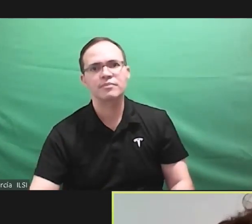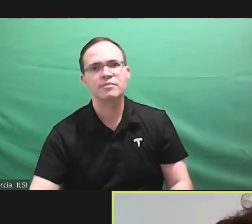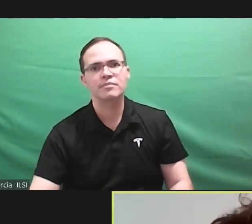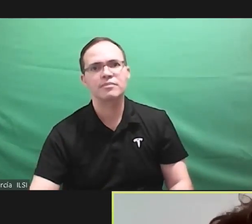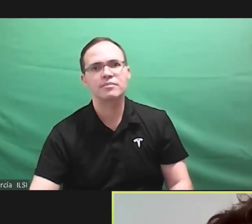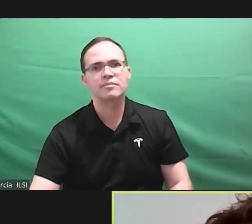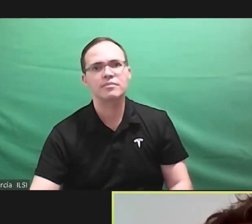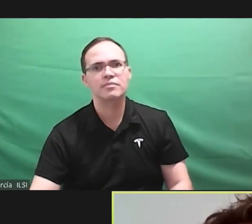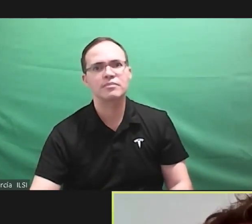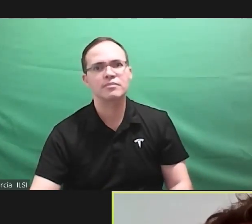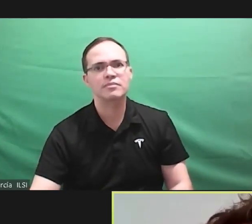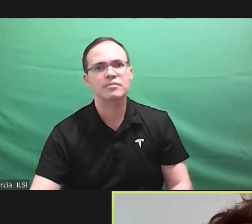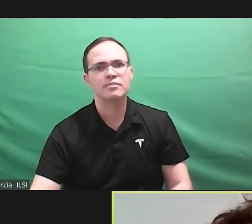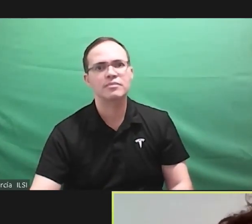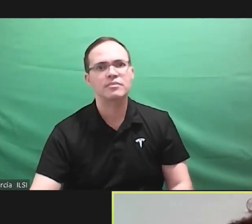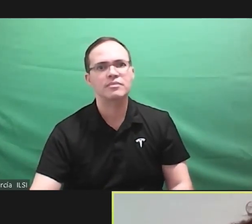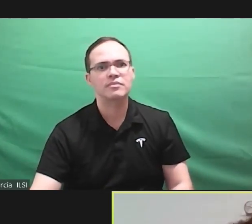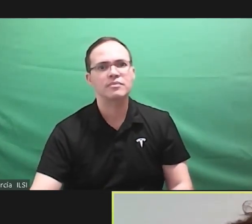Siguiente, por favor.